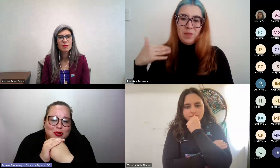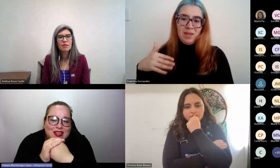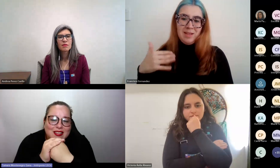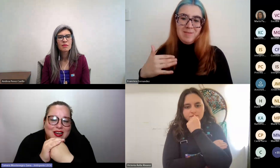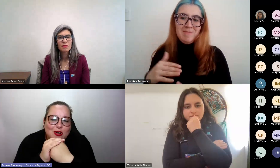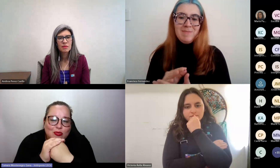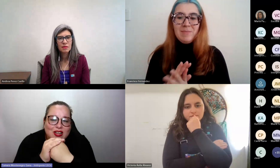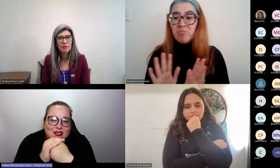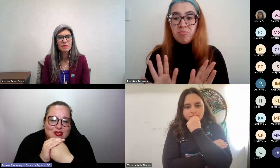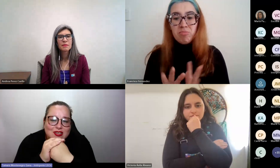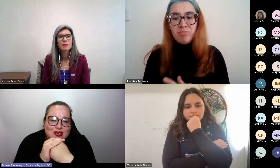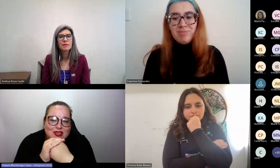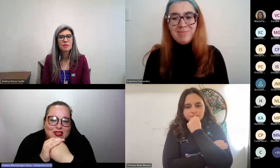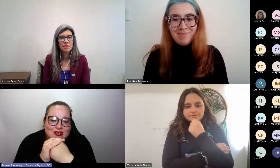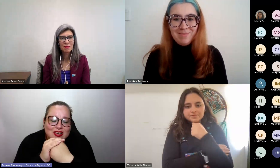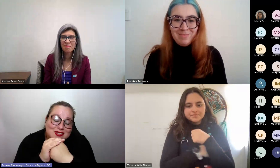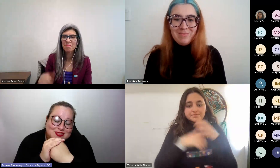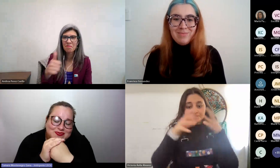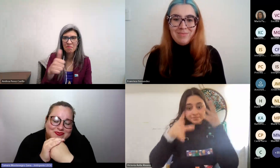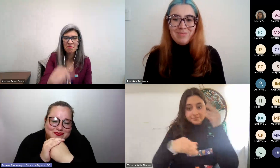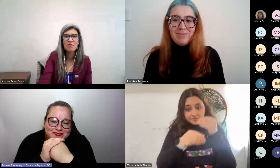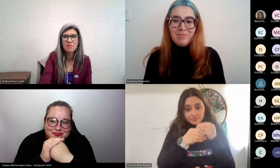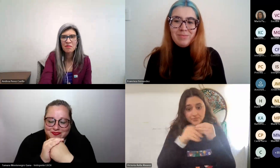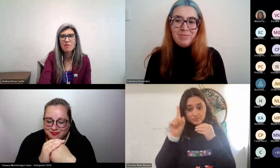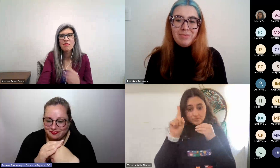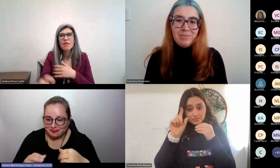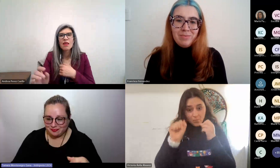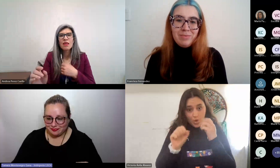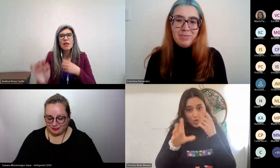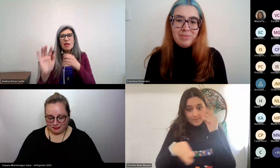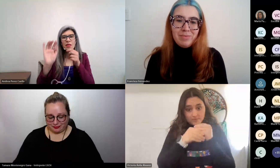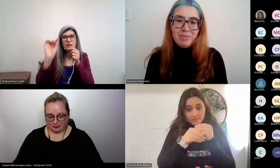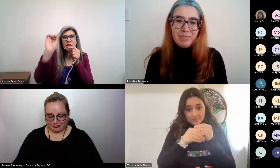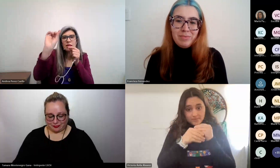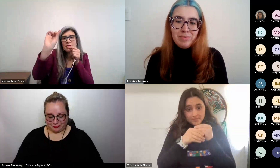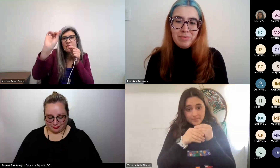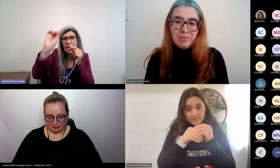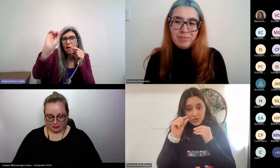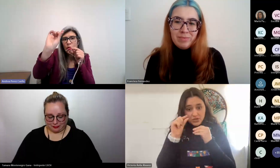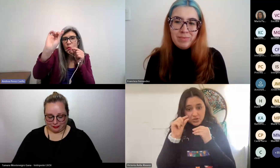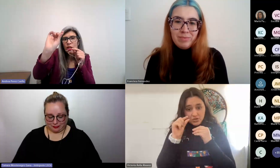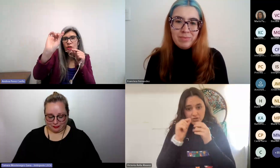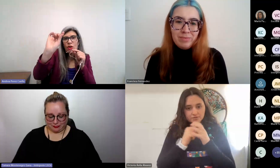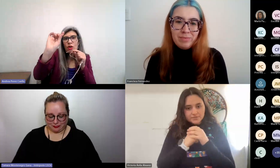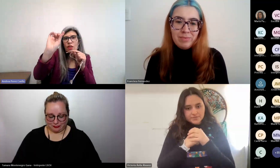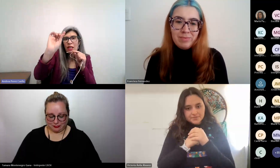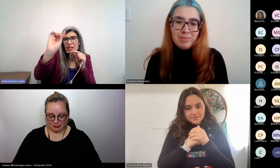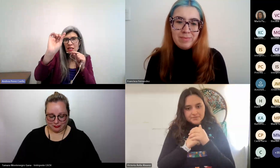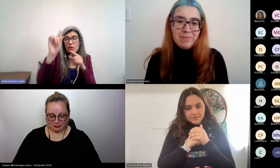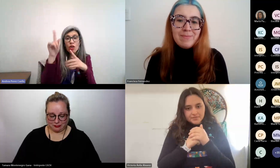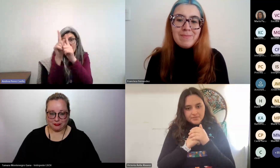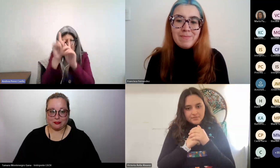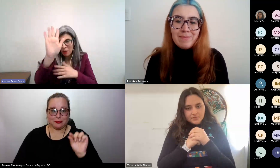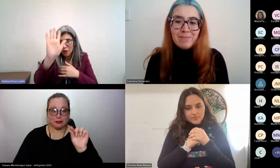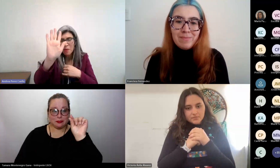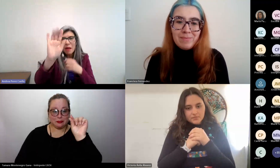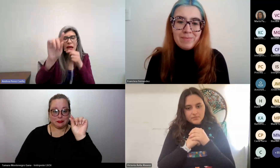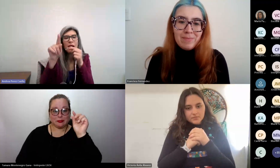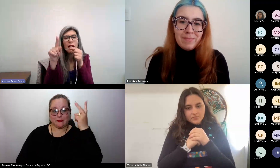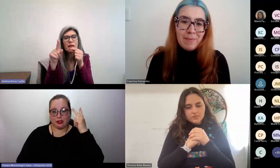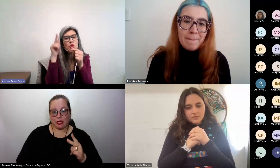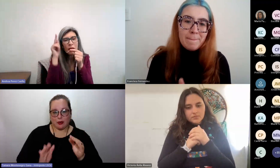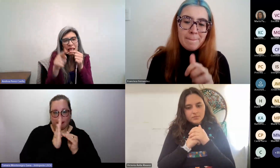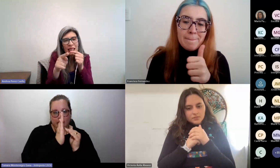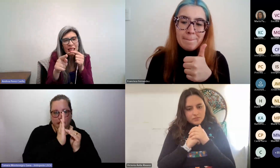señas. Es importante la comunicación dentro de ellos. Eso. Sí, un poquito, Victoria, sí, cortito, pero